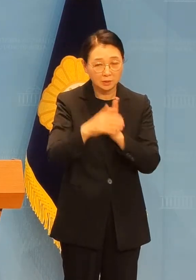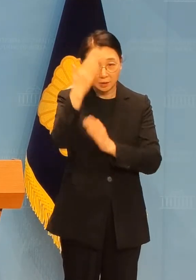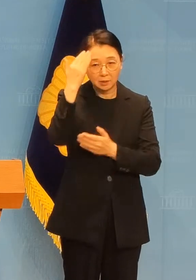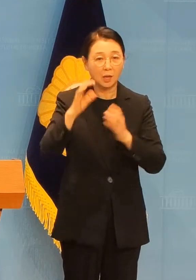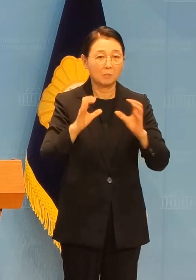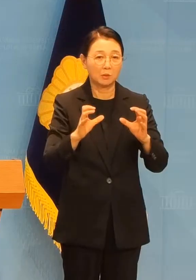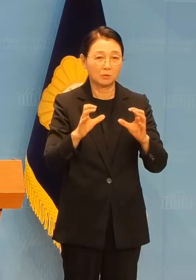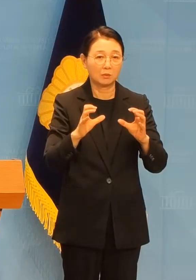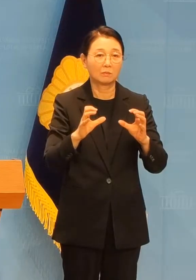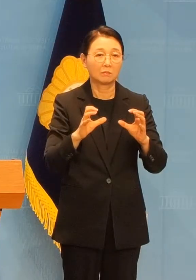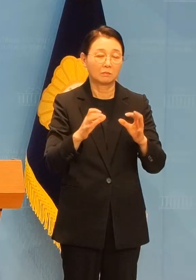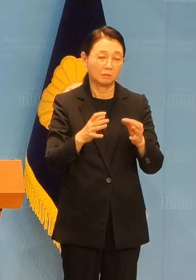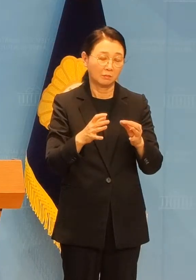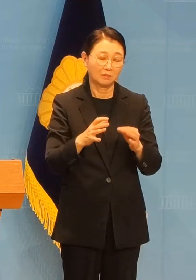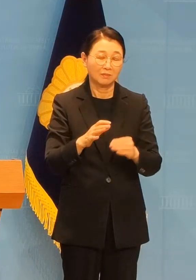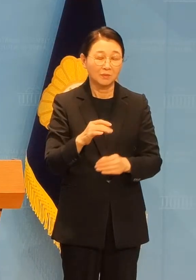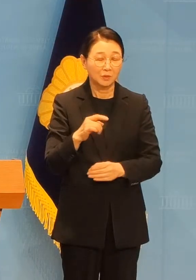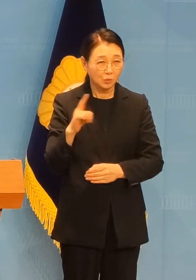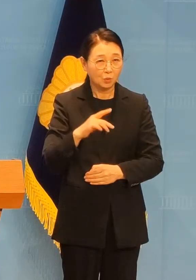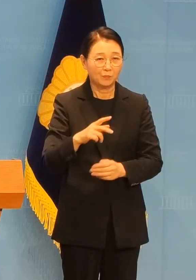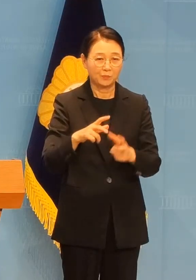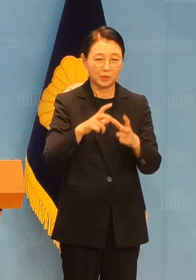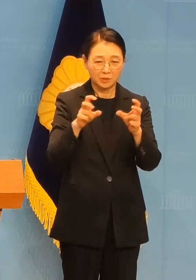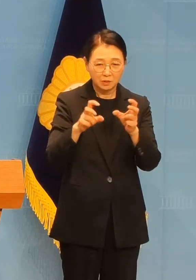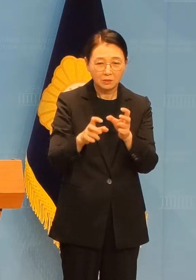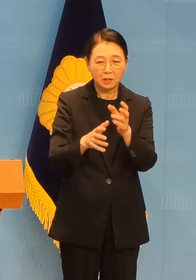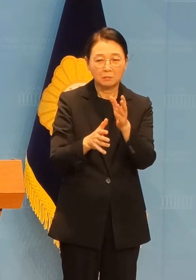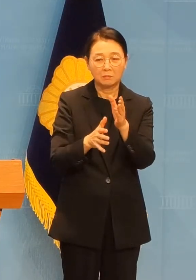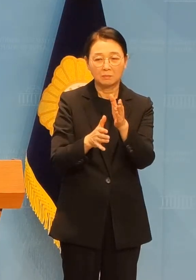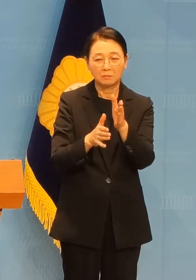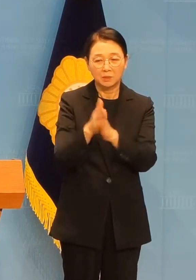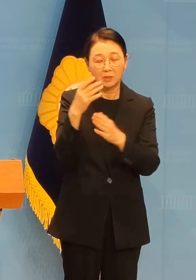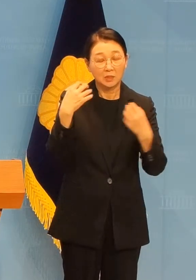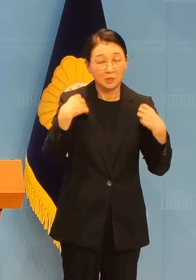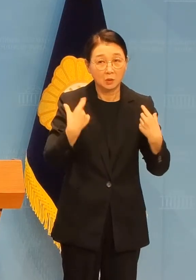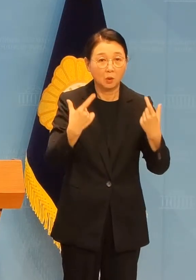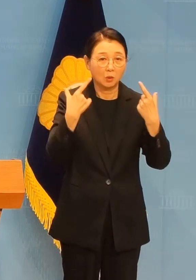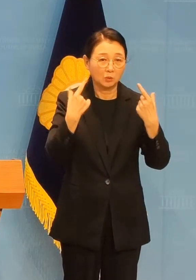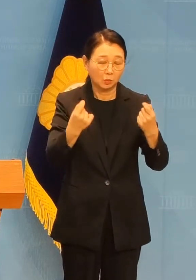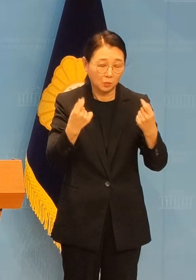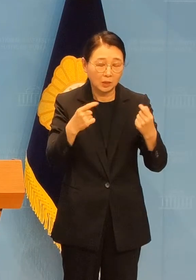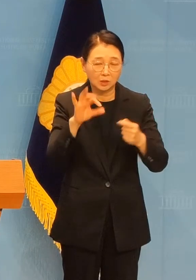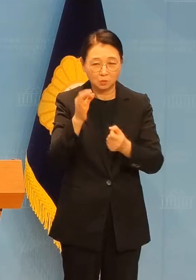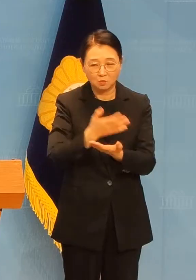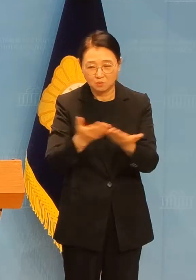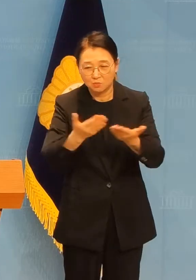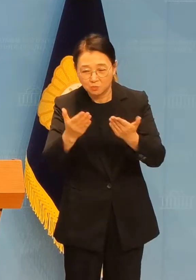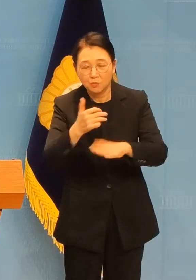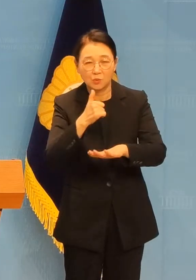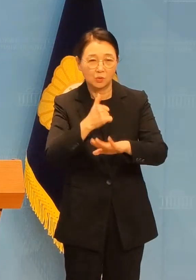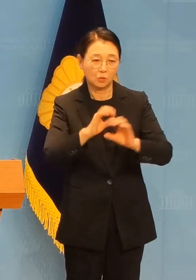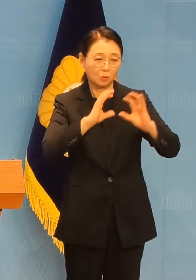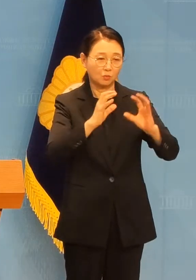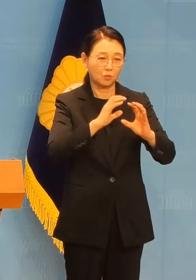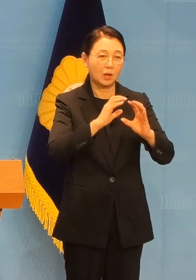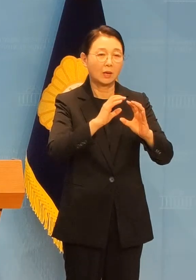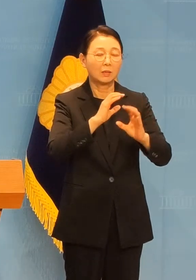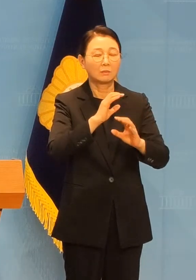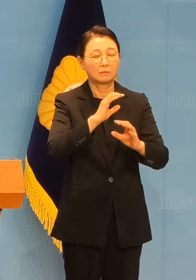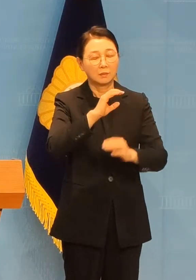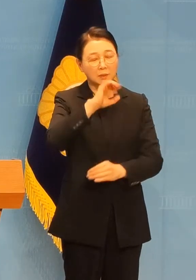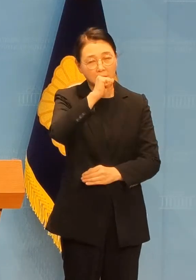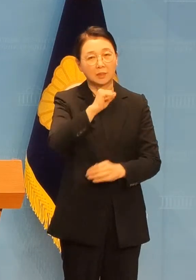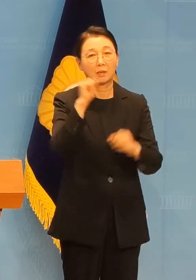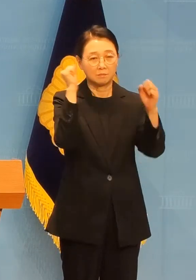대한민국은 제2의 성남 모라토리움이라는 국가 재정 파탄의 길로 내몰릴